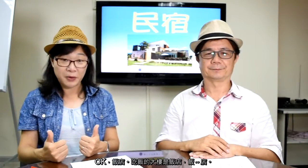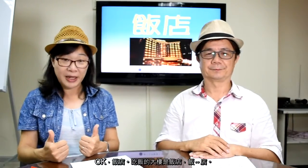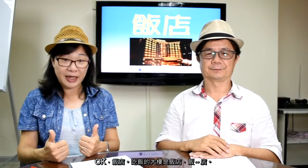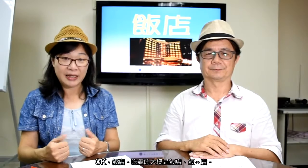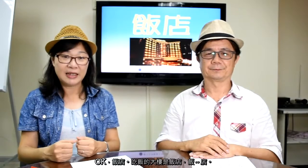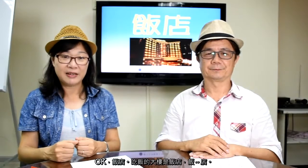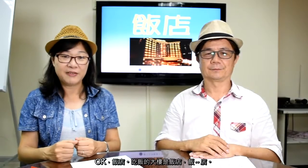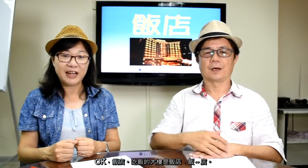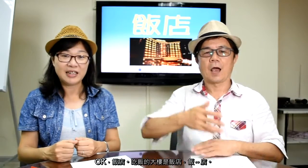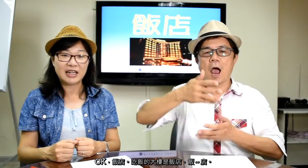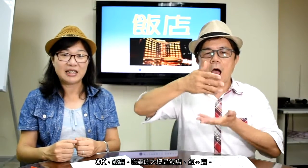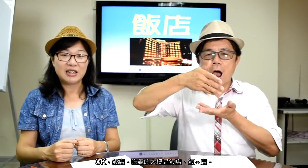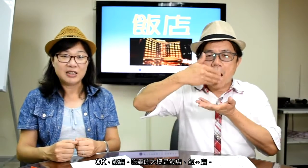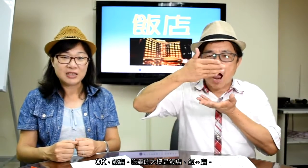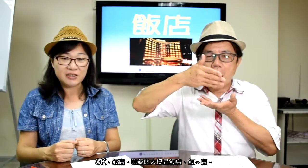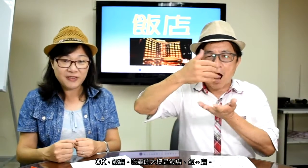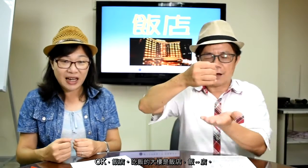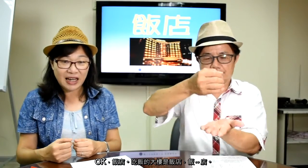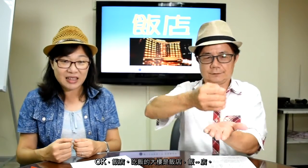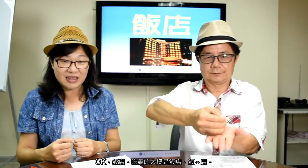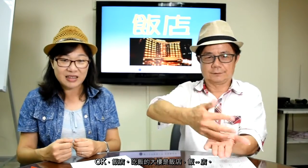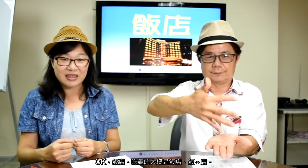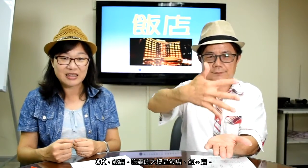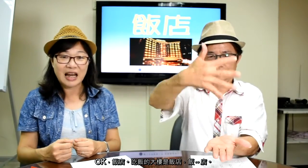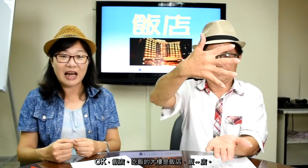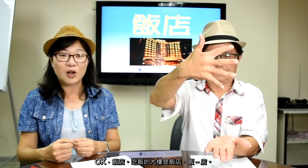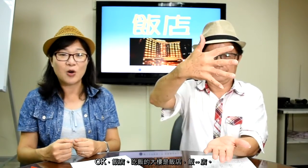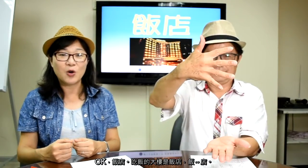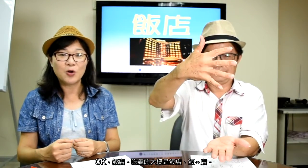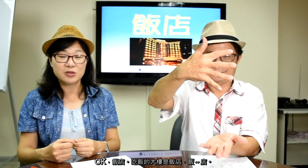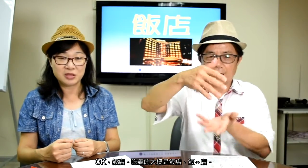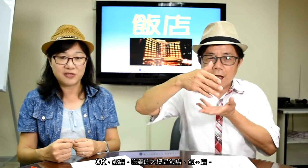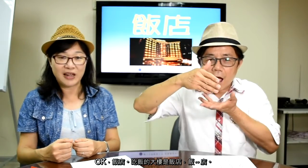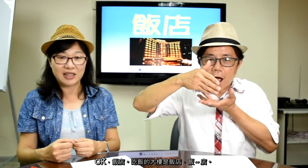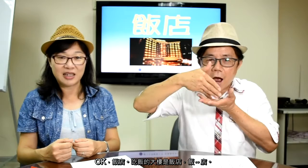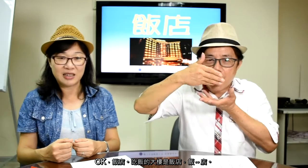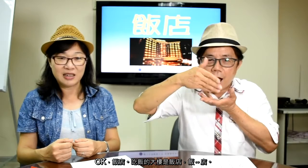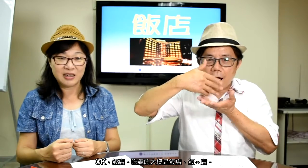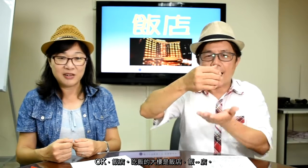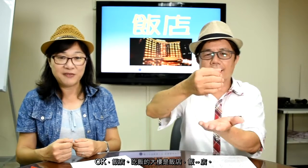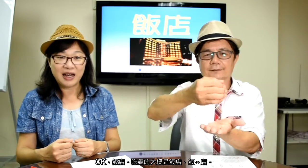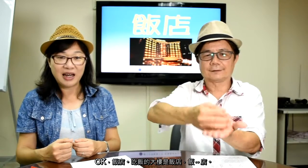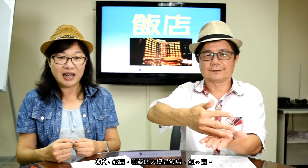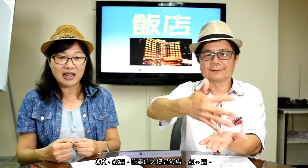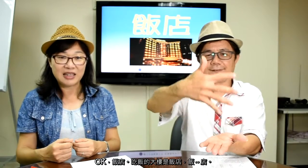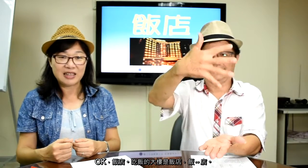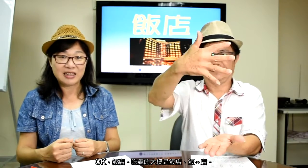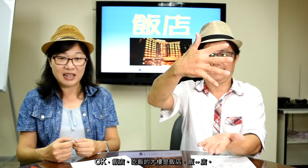OK， 饭店吃饭的大楼是饭店，饭